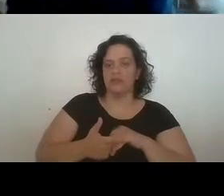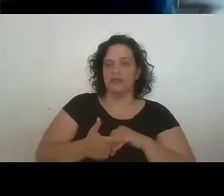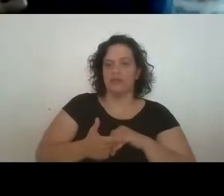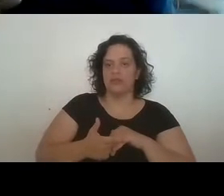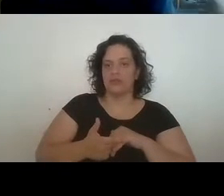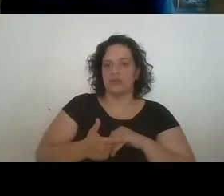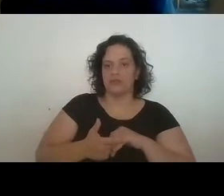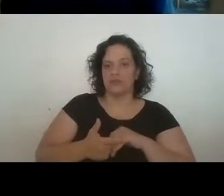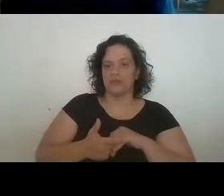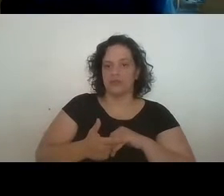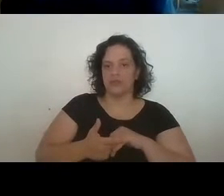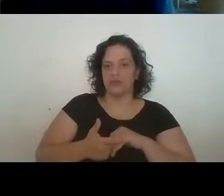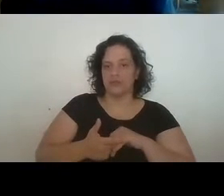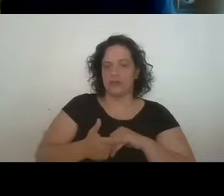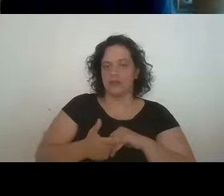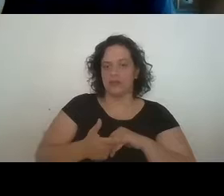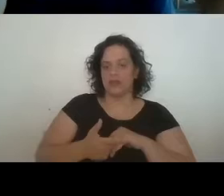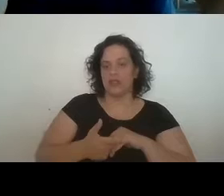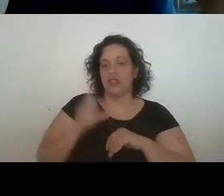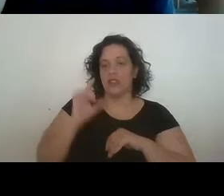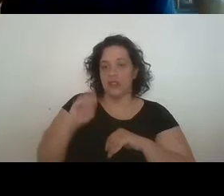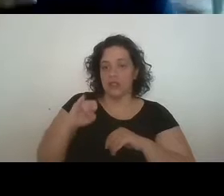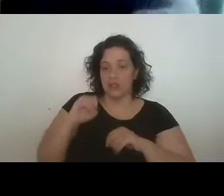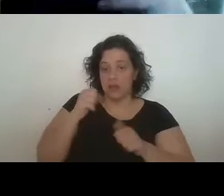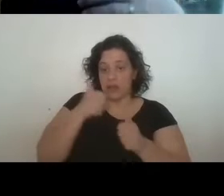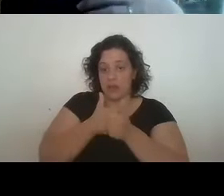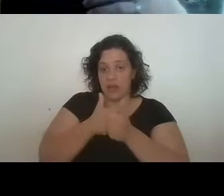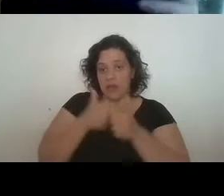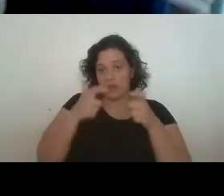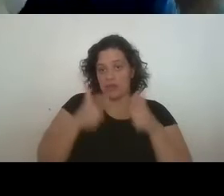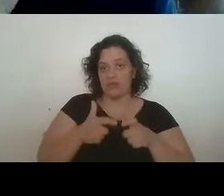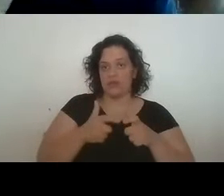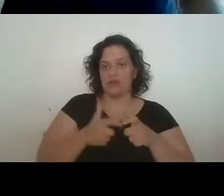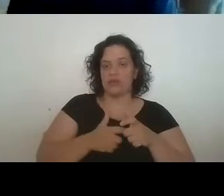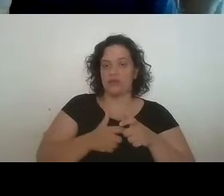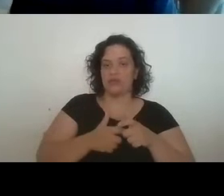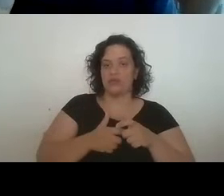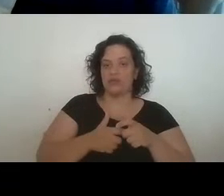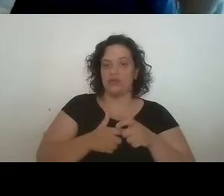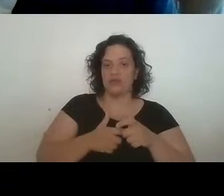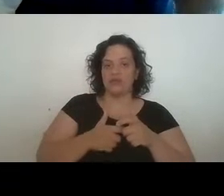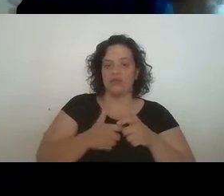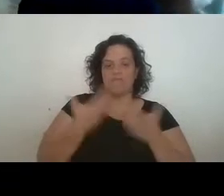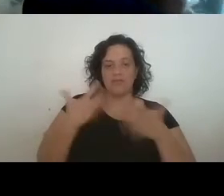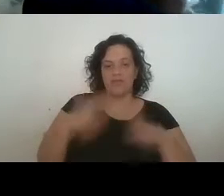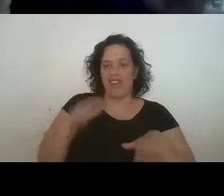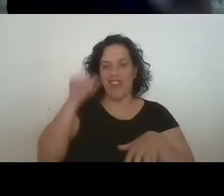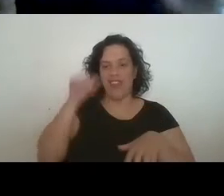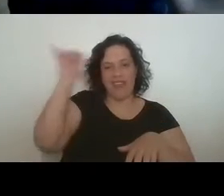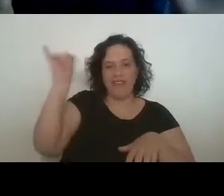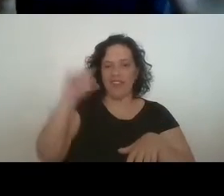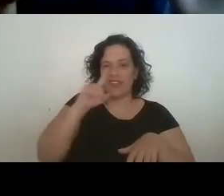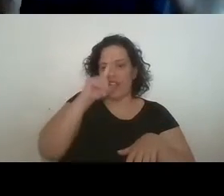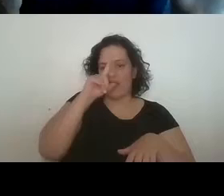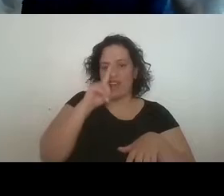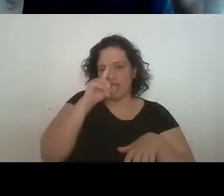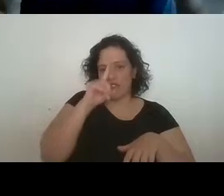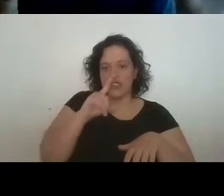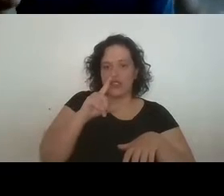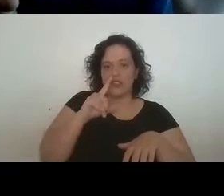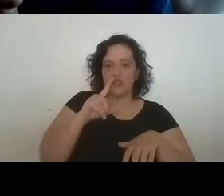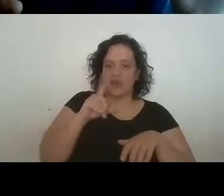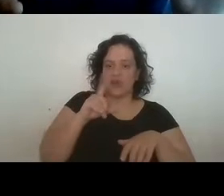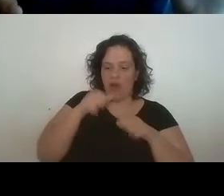argiloso, eu só estou próximo a uma estrutura em que eu não queira correr o risco, ou que eu queira preservar